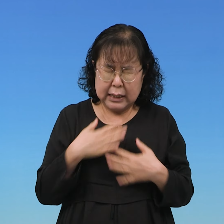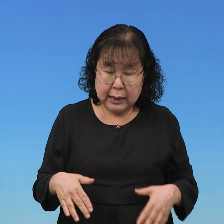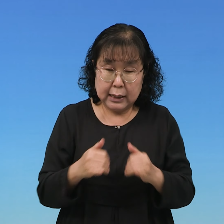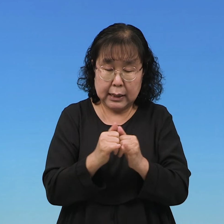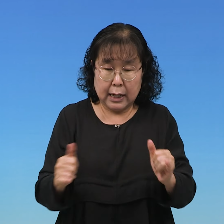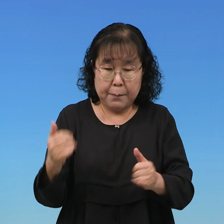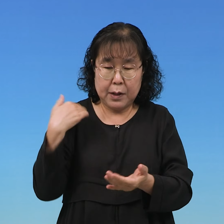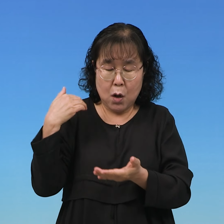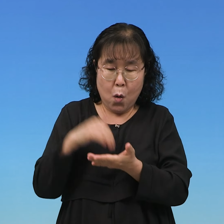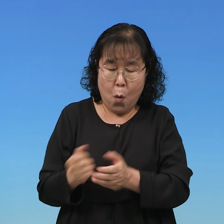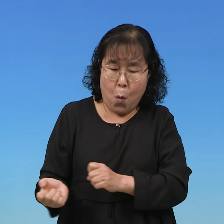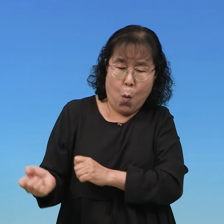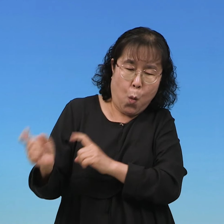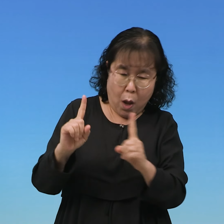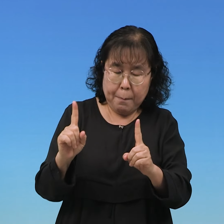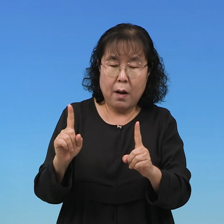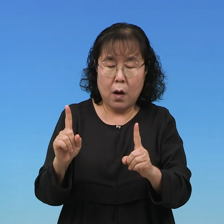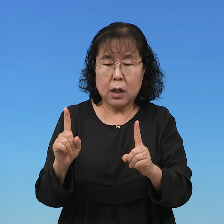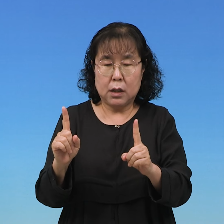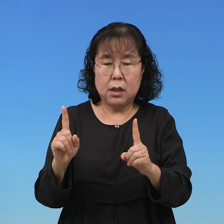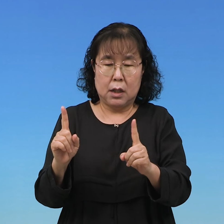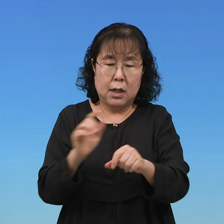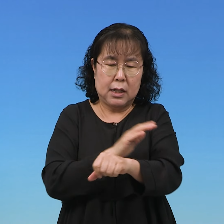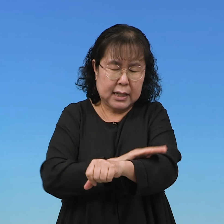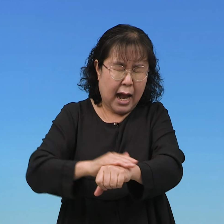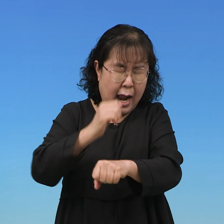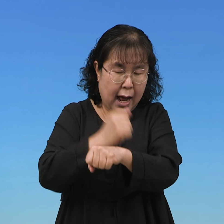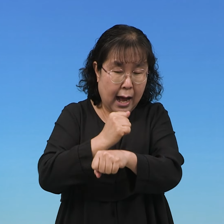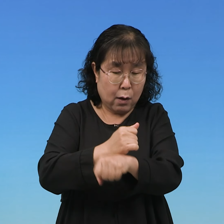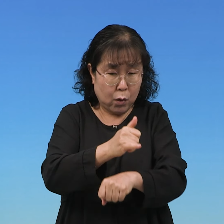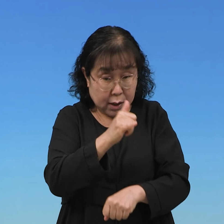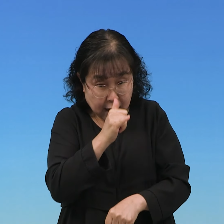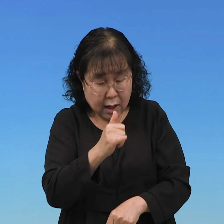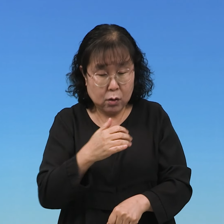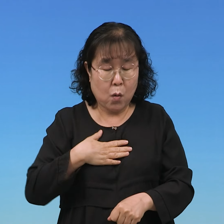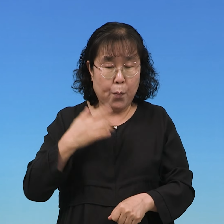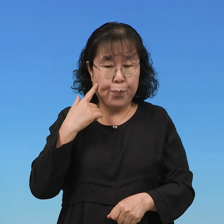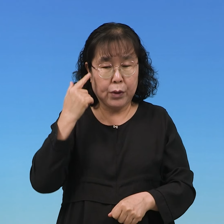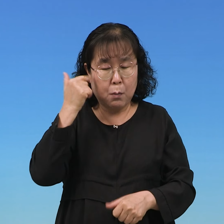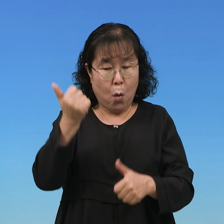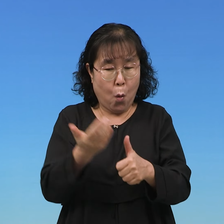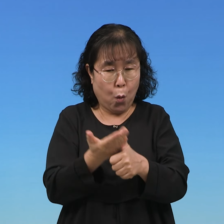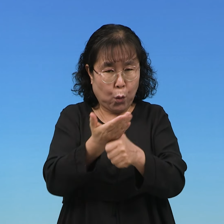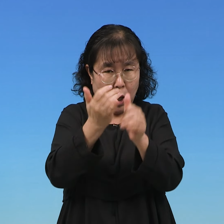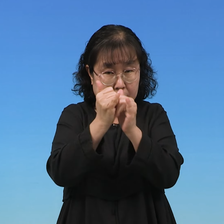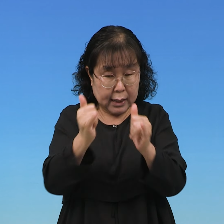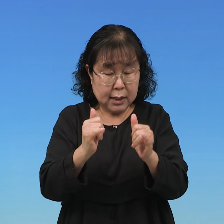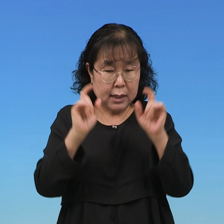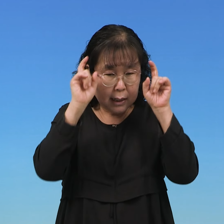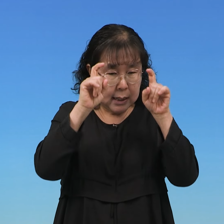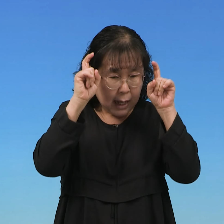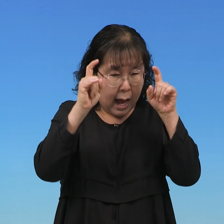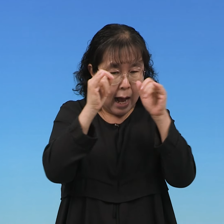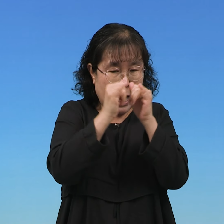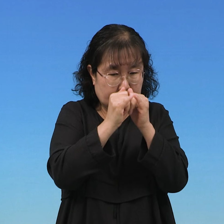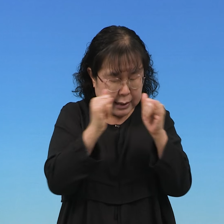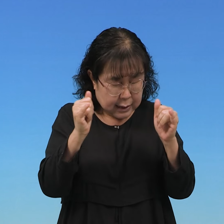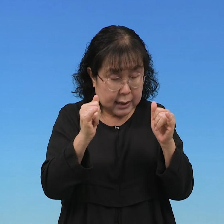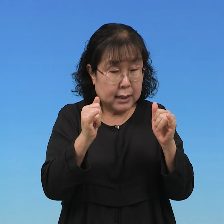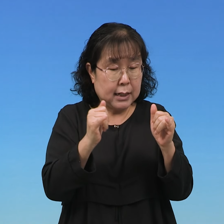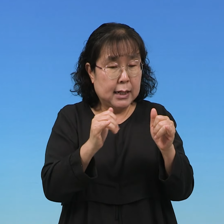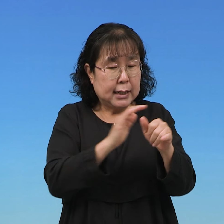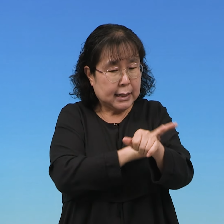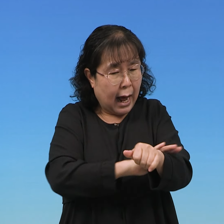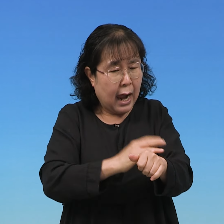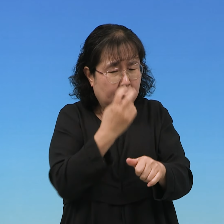목회자들은 본질을 추구하고 그런 목회를 하고 있나, 이런 것들을 점검하는 게, 이게 동사무소 목회만